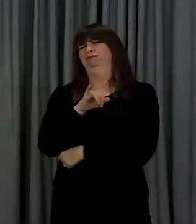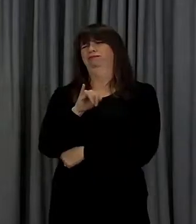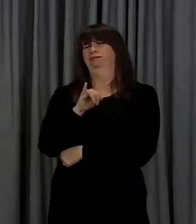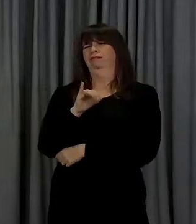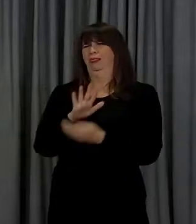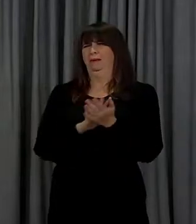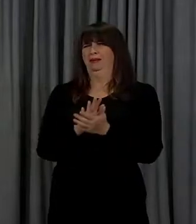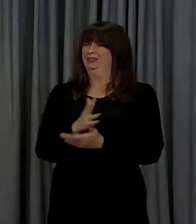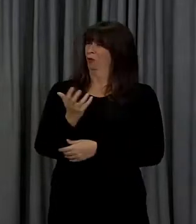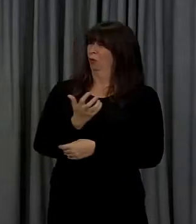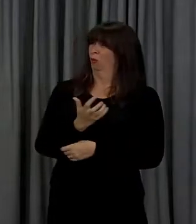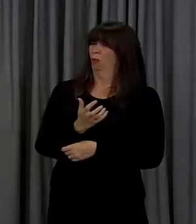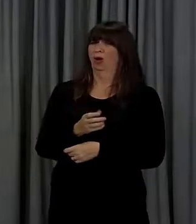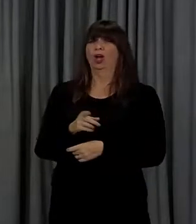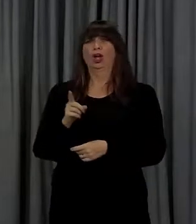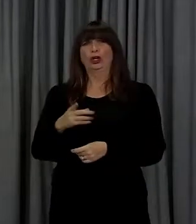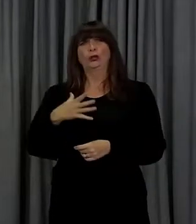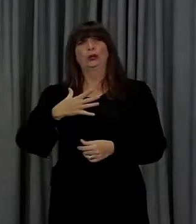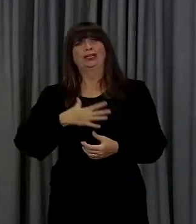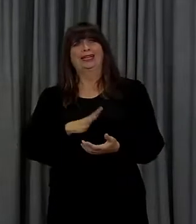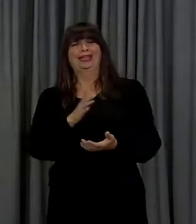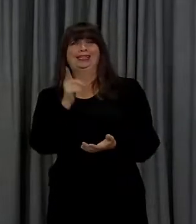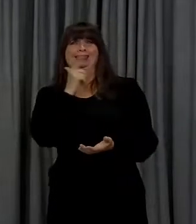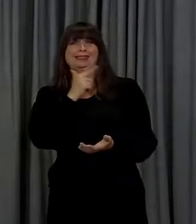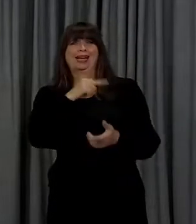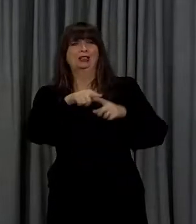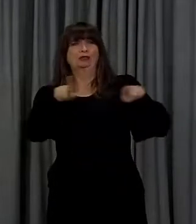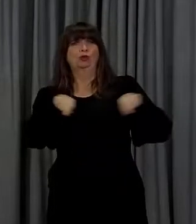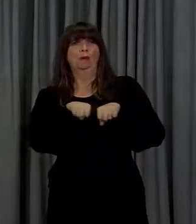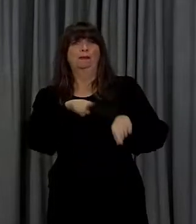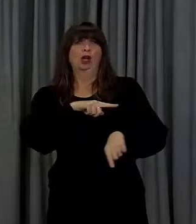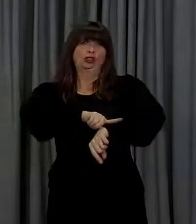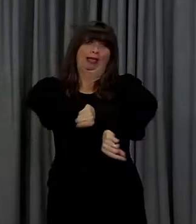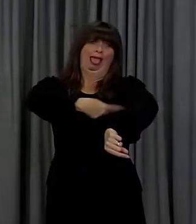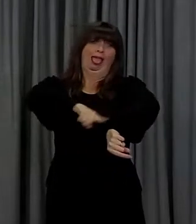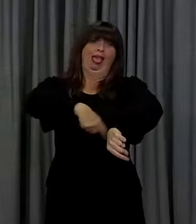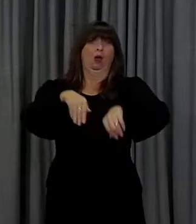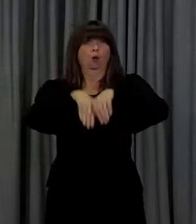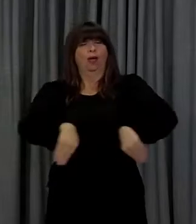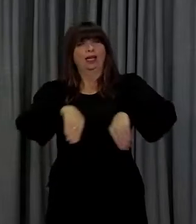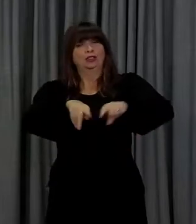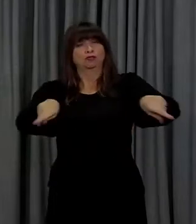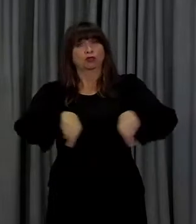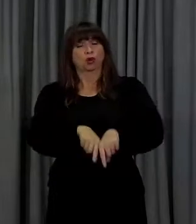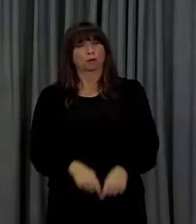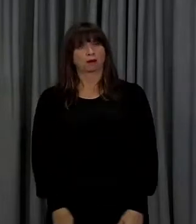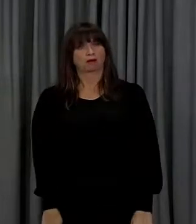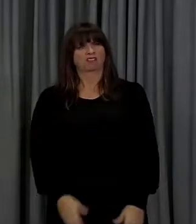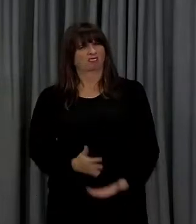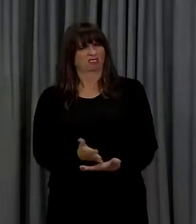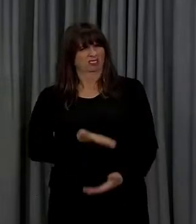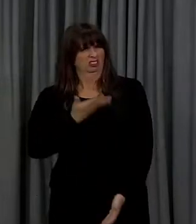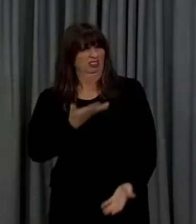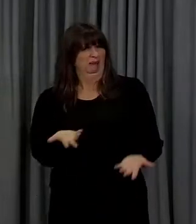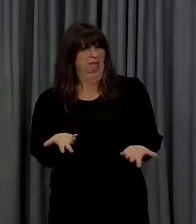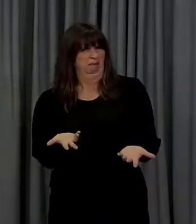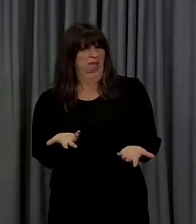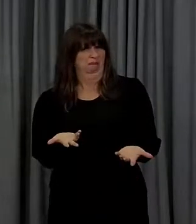the state of affairs in terms of how many people are waiting a long time in those waiting rooms.